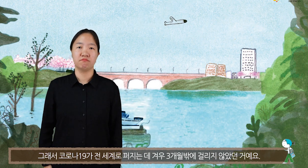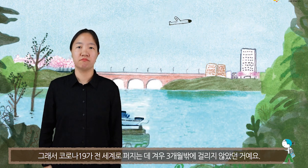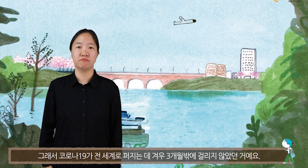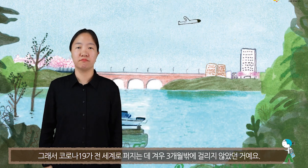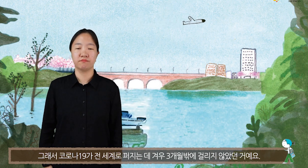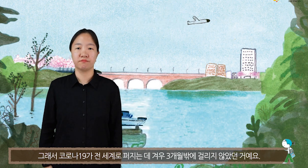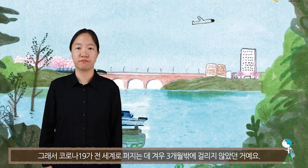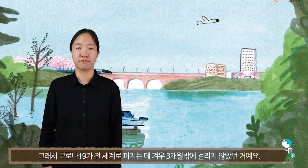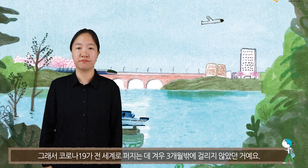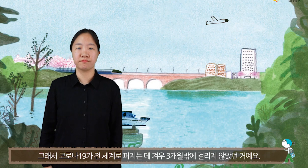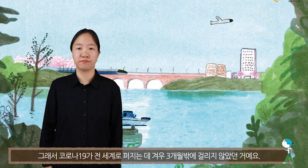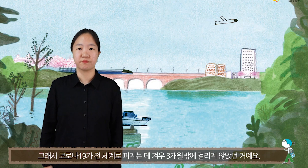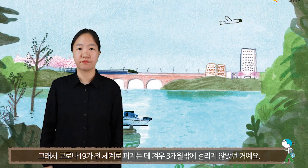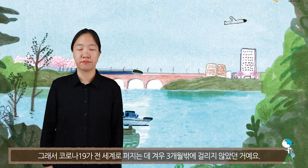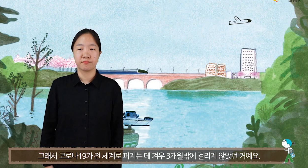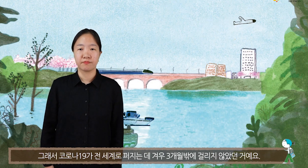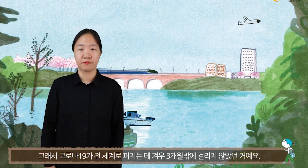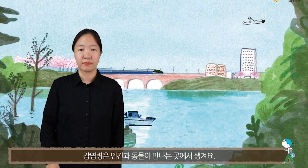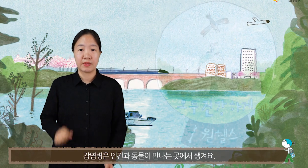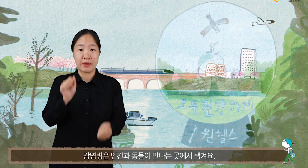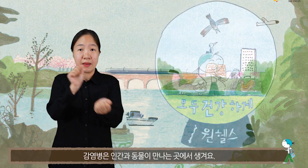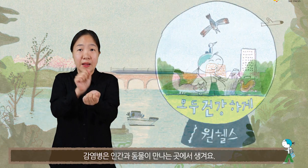거예요.